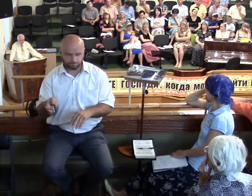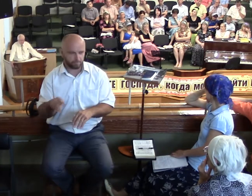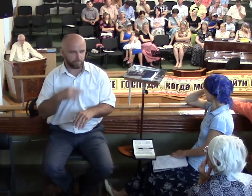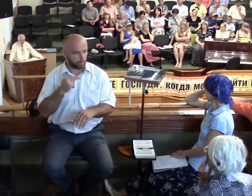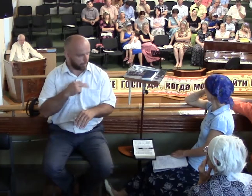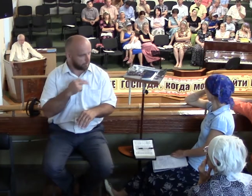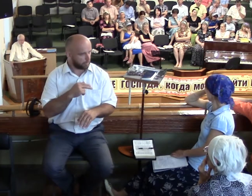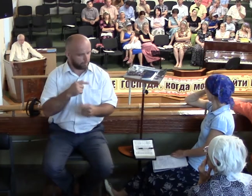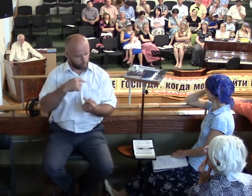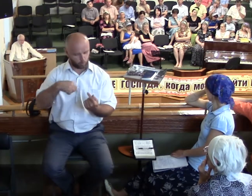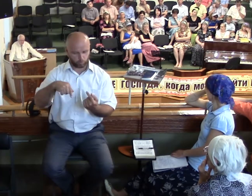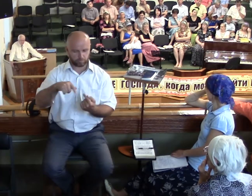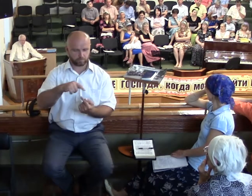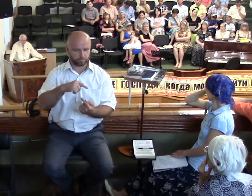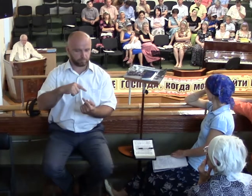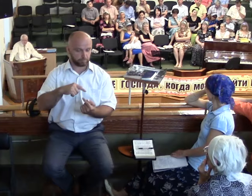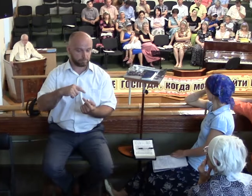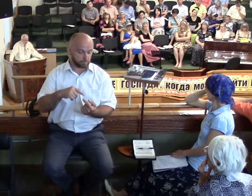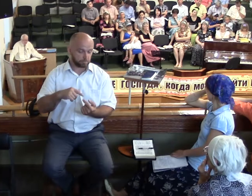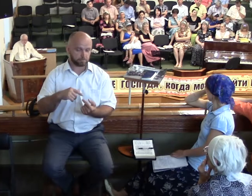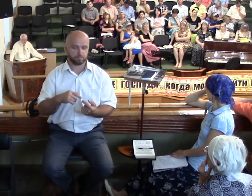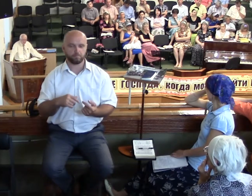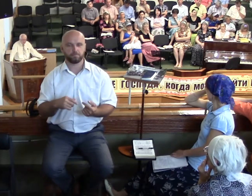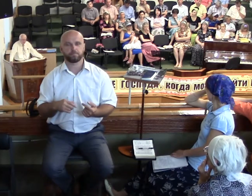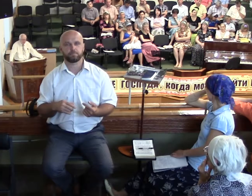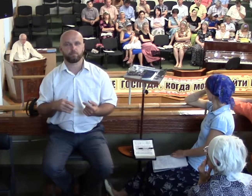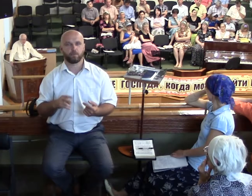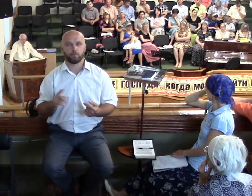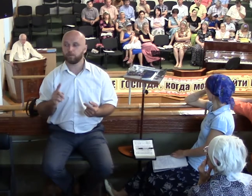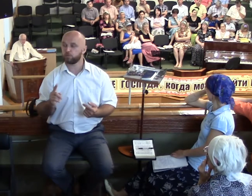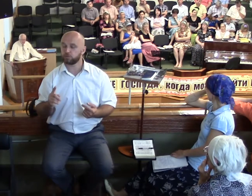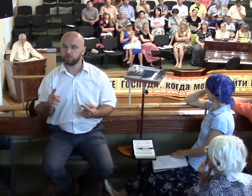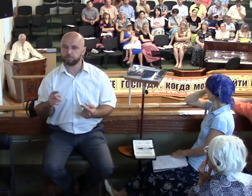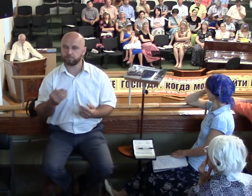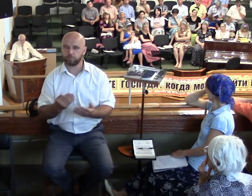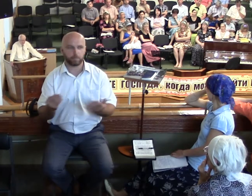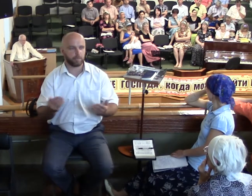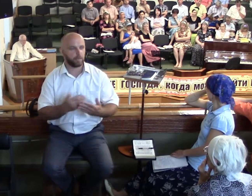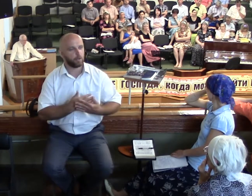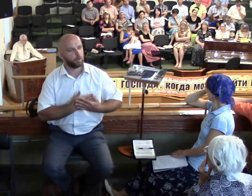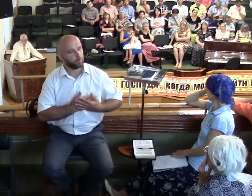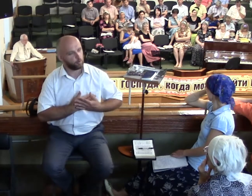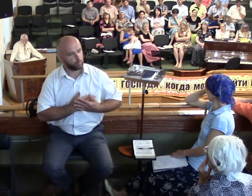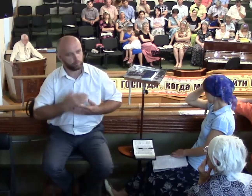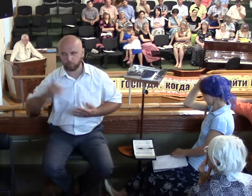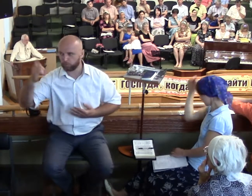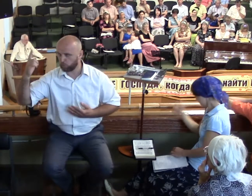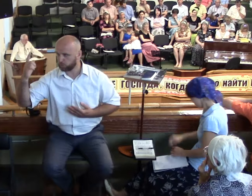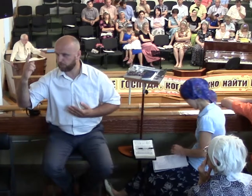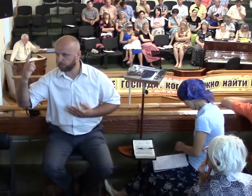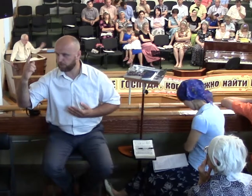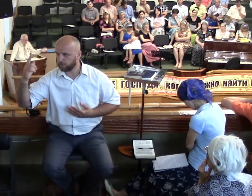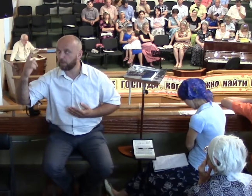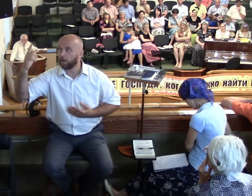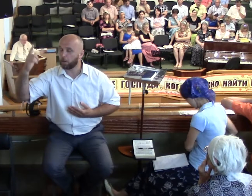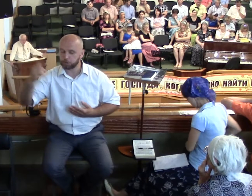общего у света со тьмою? И 15. Какое согласие между Христом и Велиаром? Какое соучастие верного с неверным,